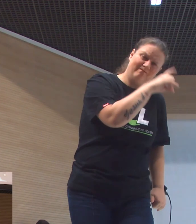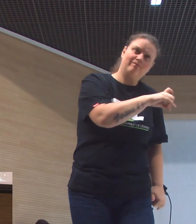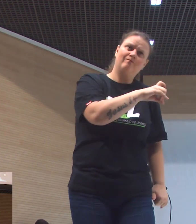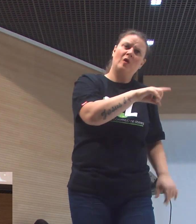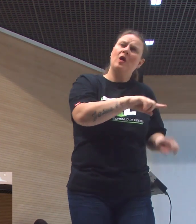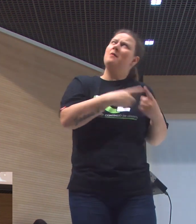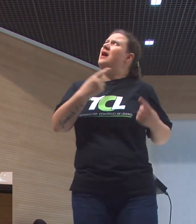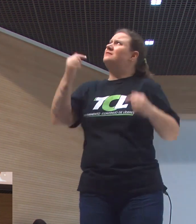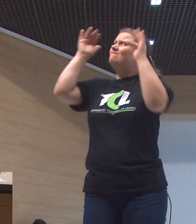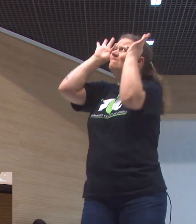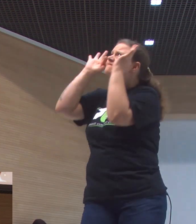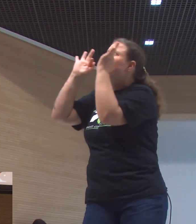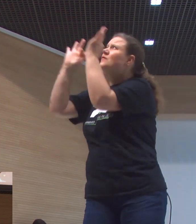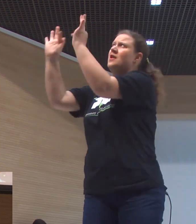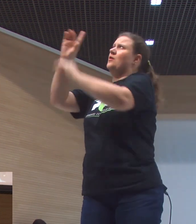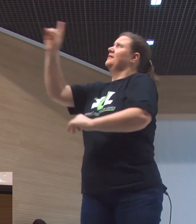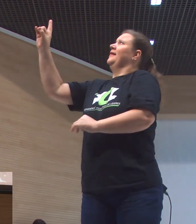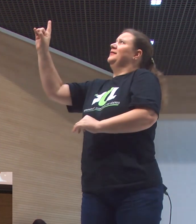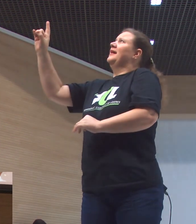justiça, ele se alegra.